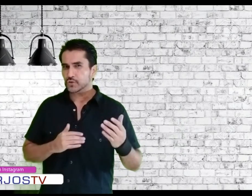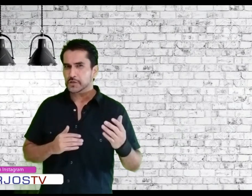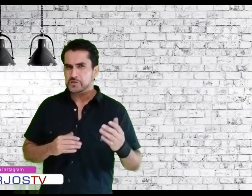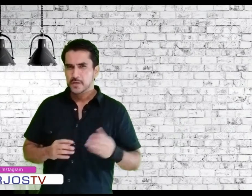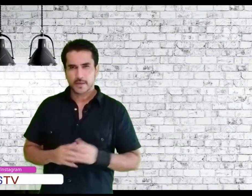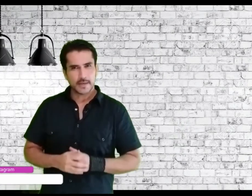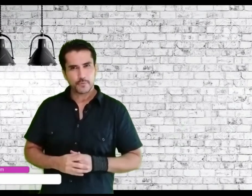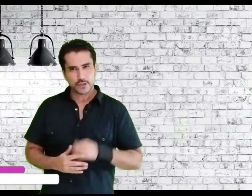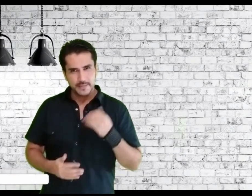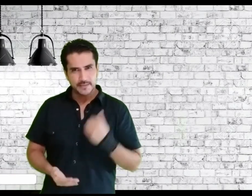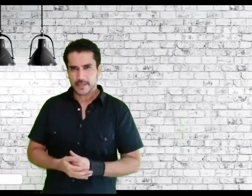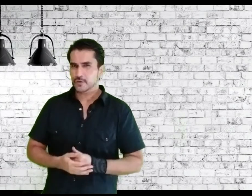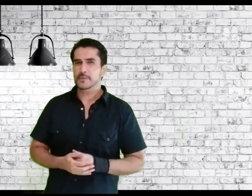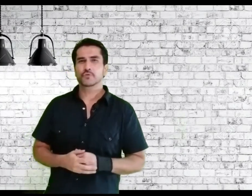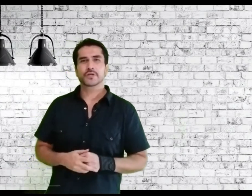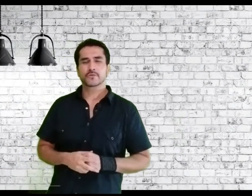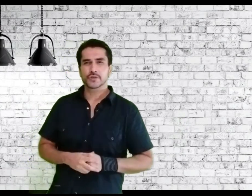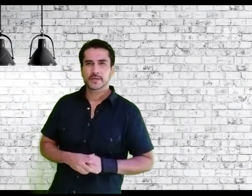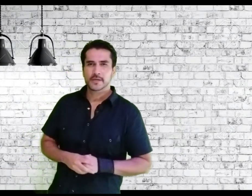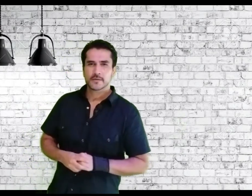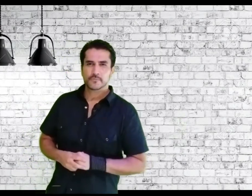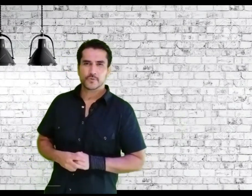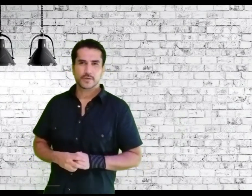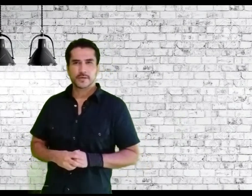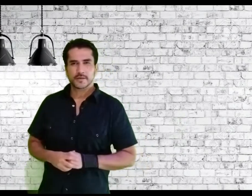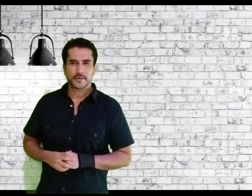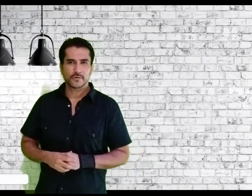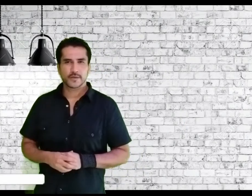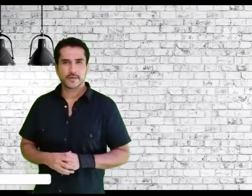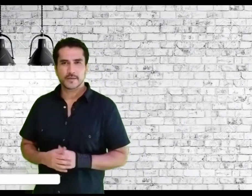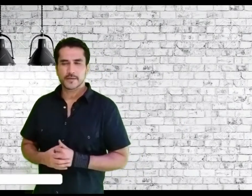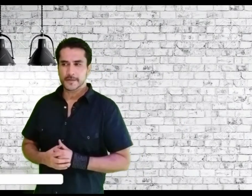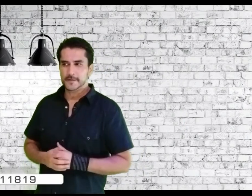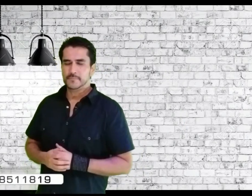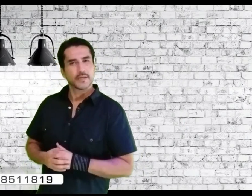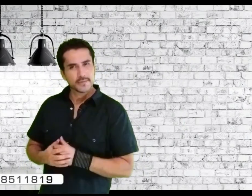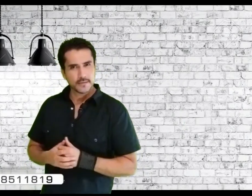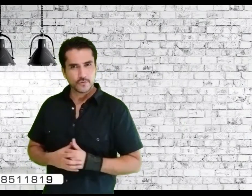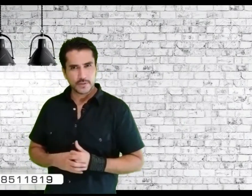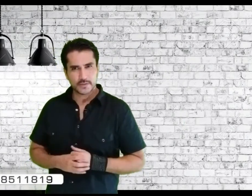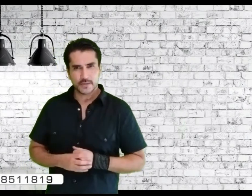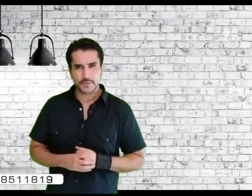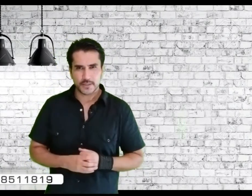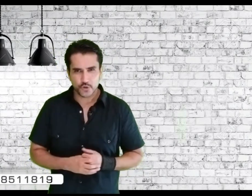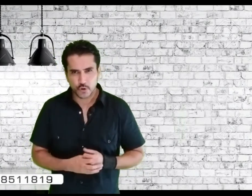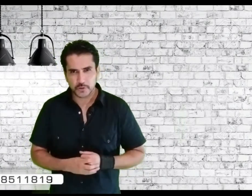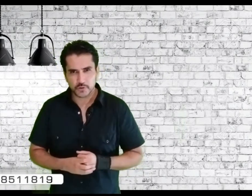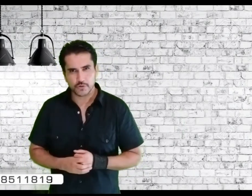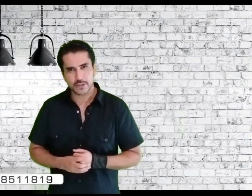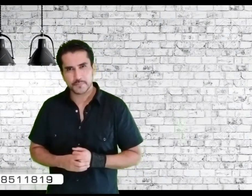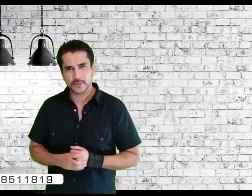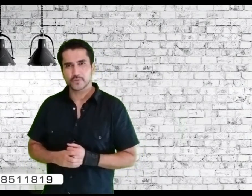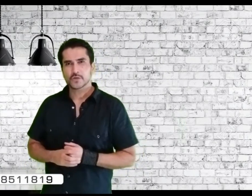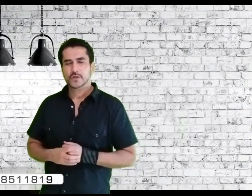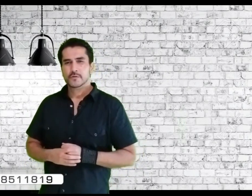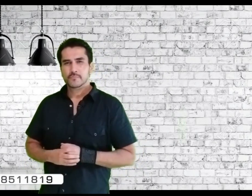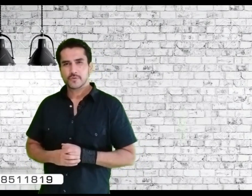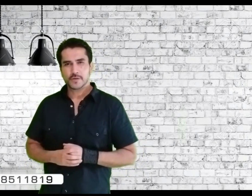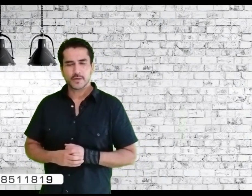incluidos, en la próxima semana los vamos a incluir, porque creo que merecen nuestra admiración y nuestro respeto, porque